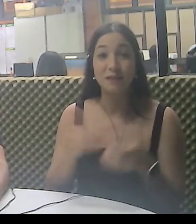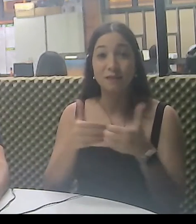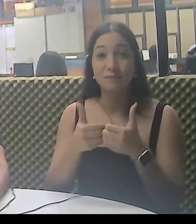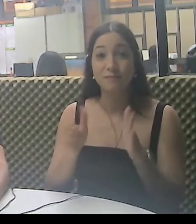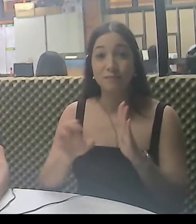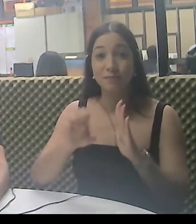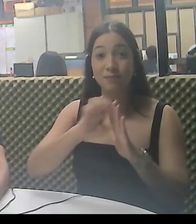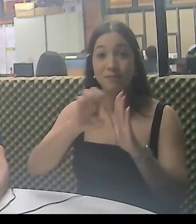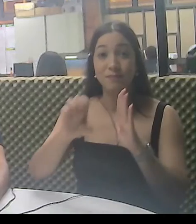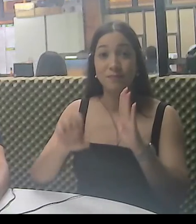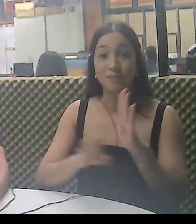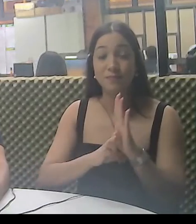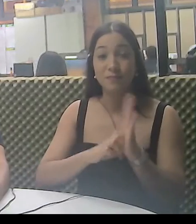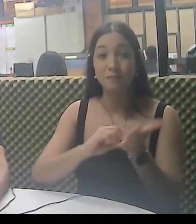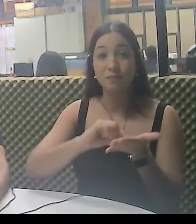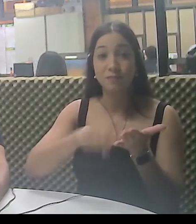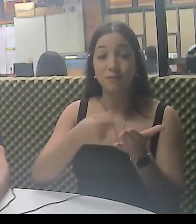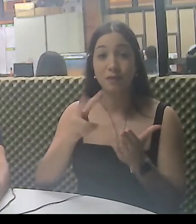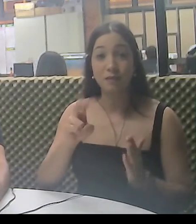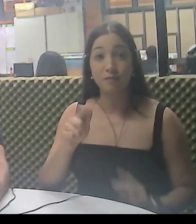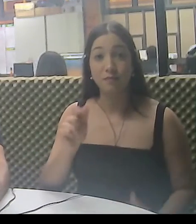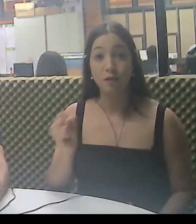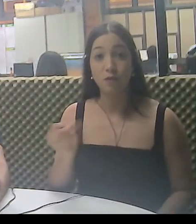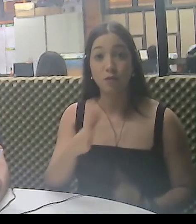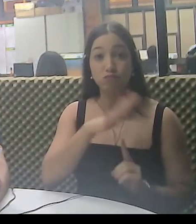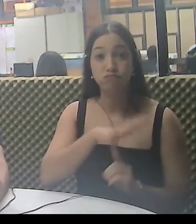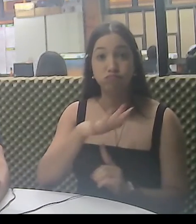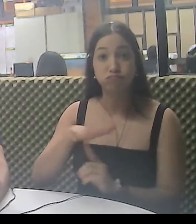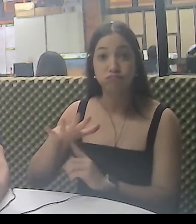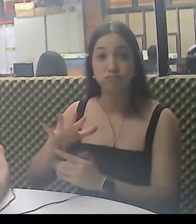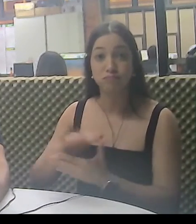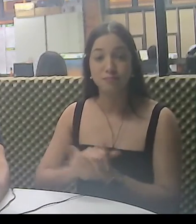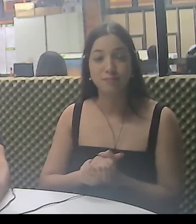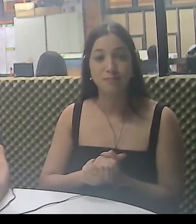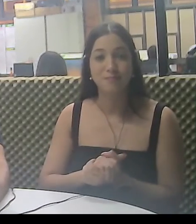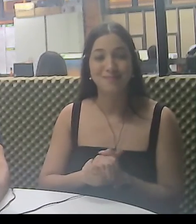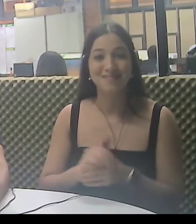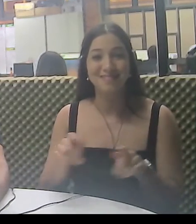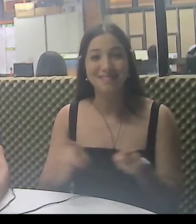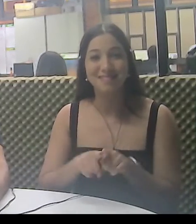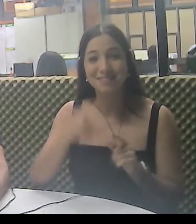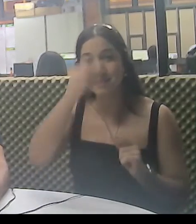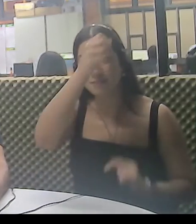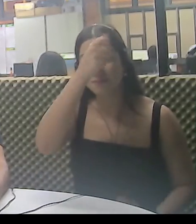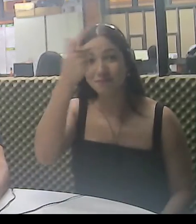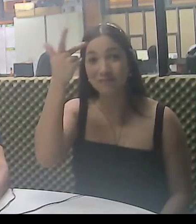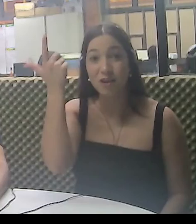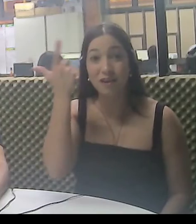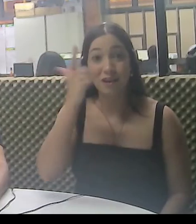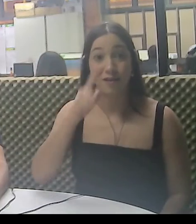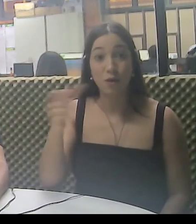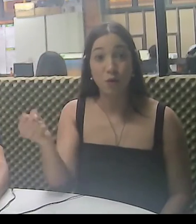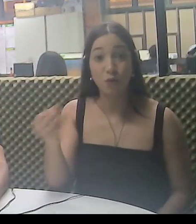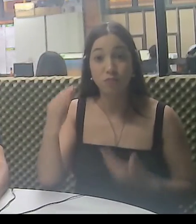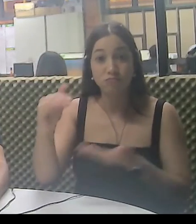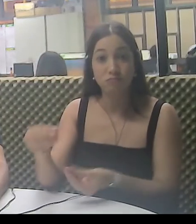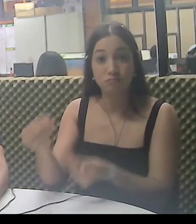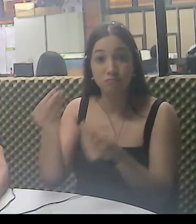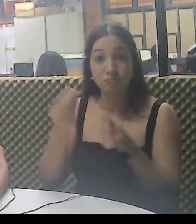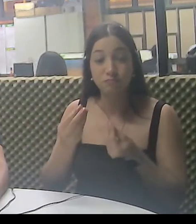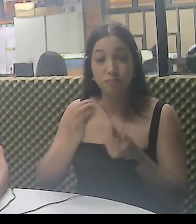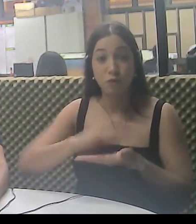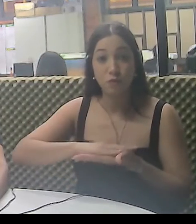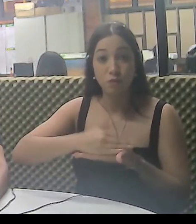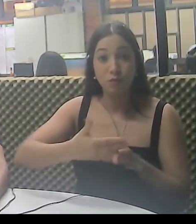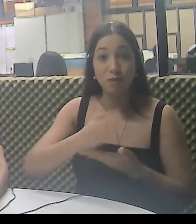aberto o edital para preenchimento de novas vagas na Feira Livre. E ainda, a Prefeitura recebe doação de notebooks para serem